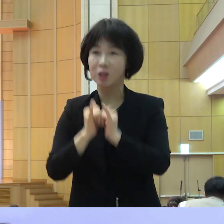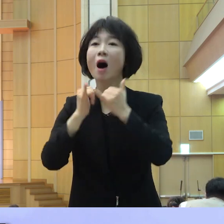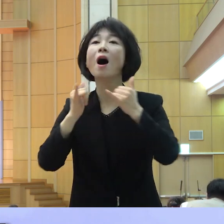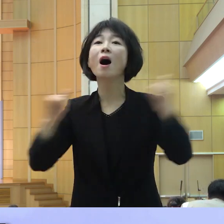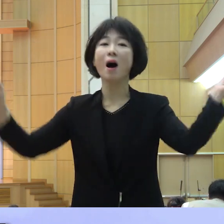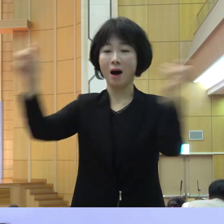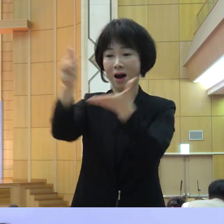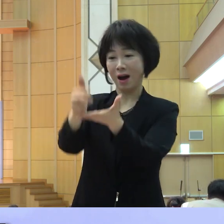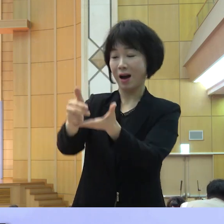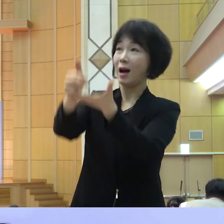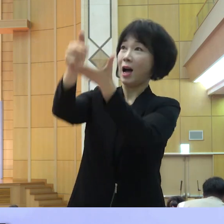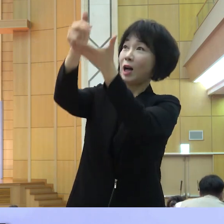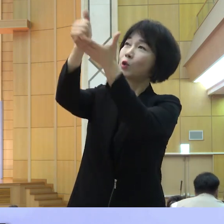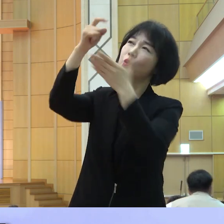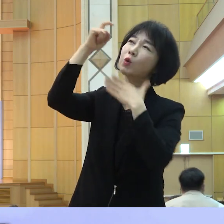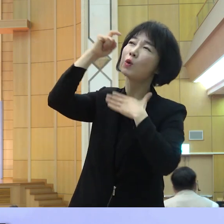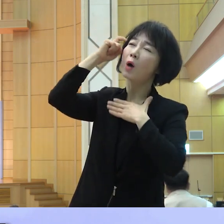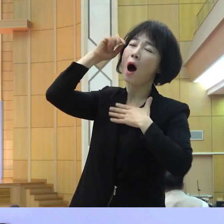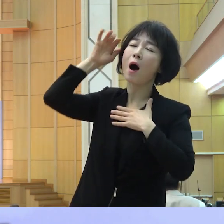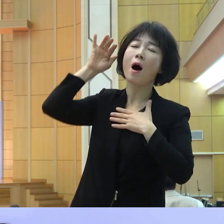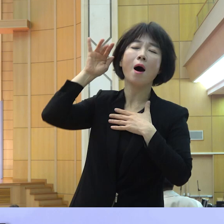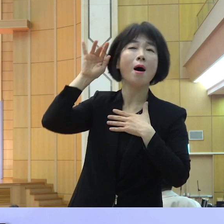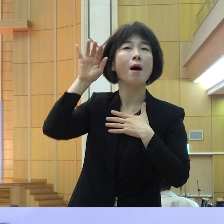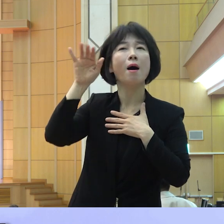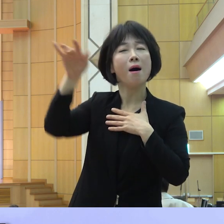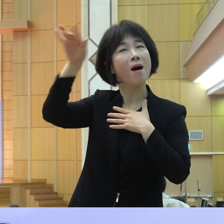앙모하는 자 주